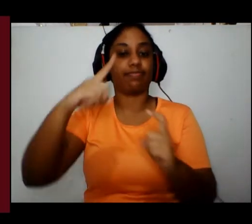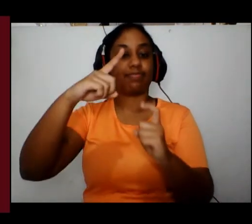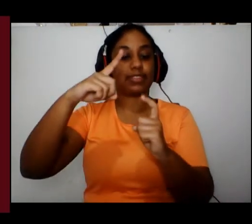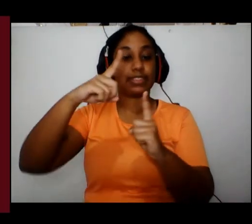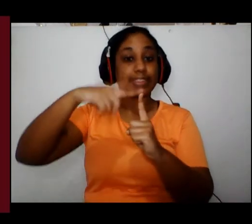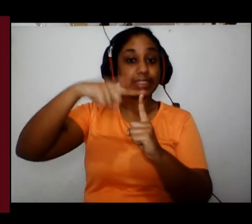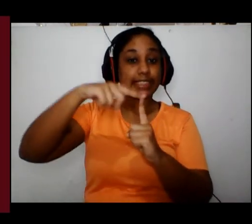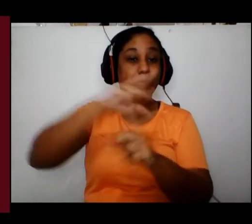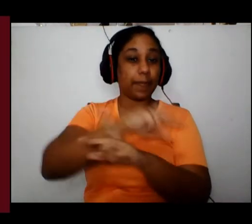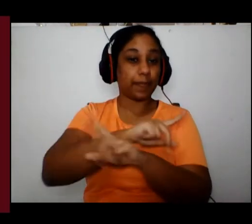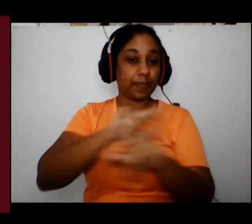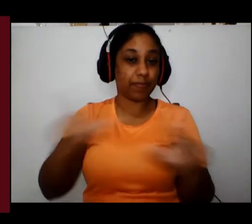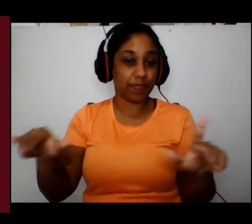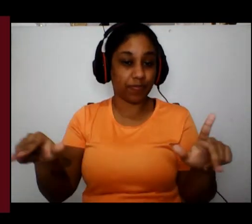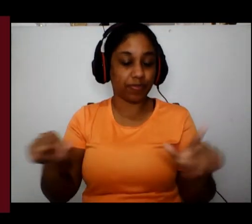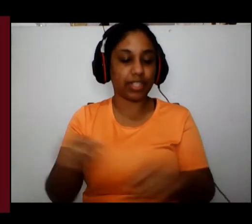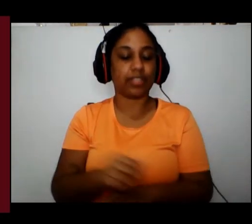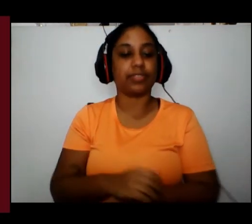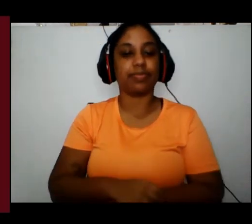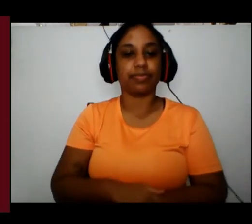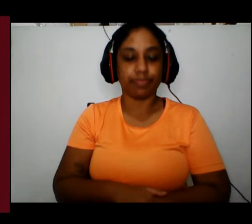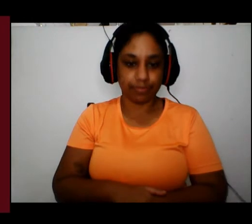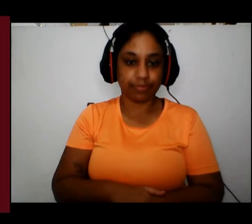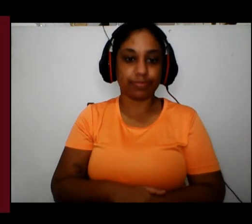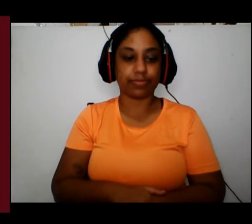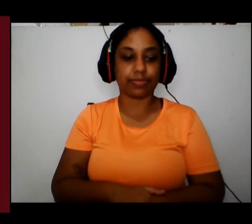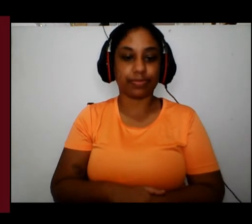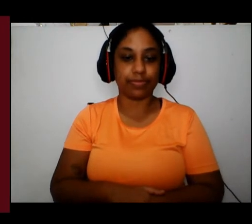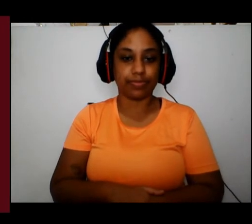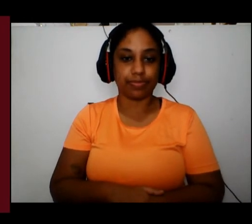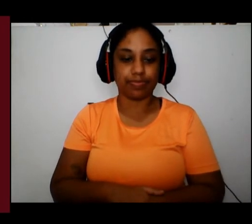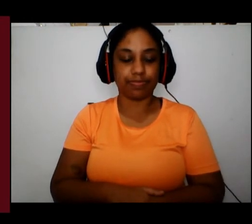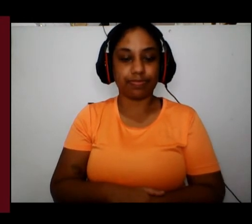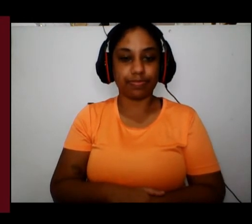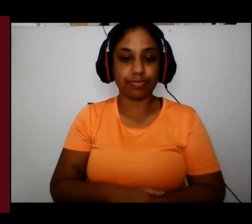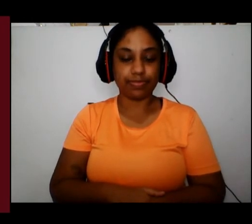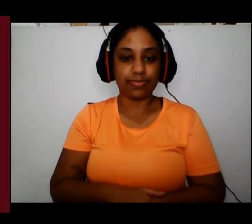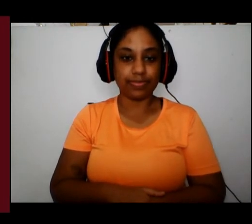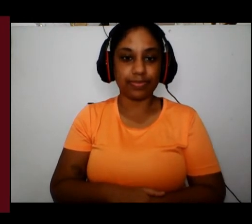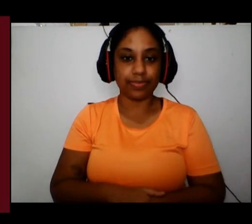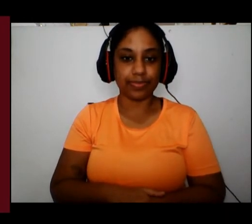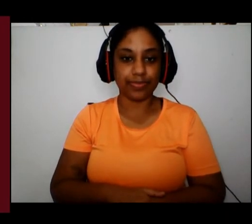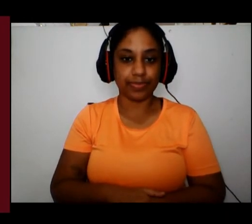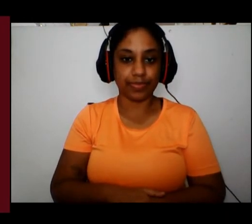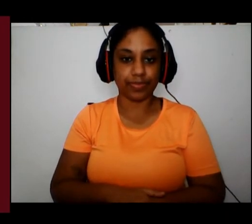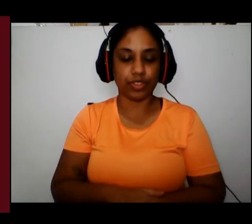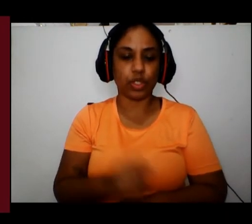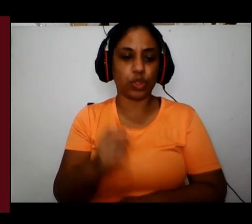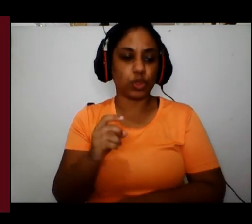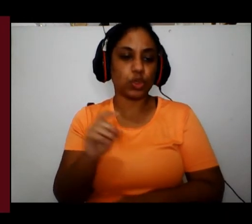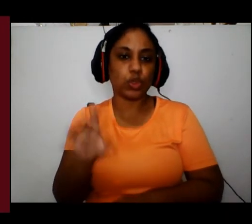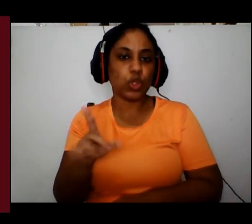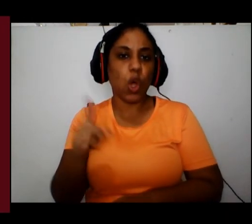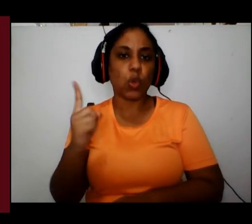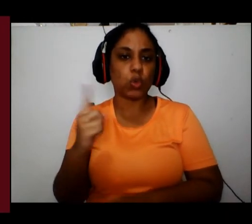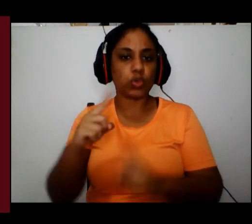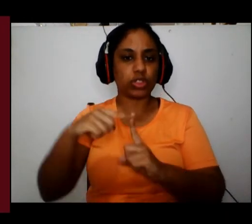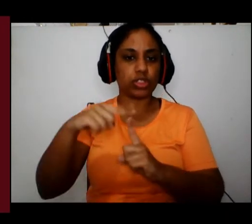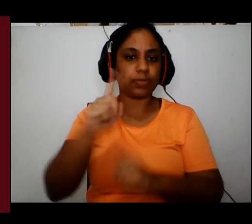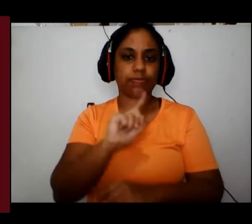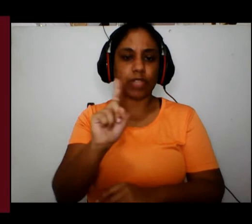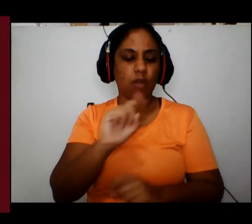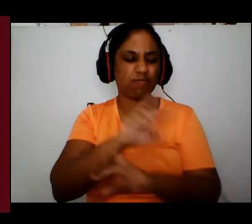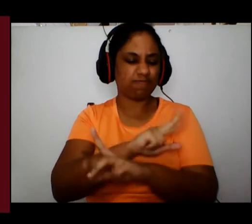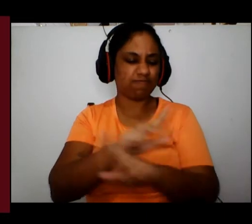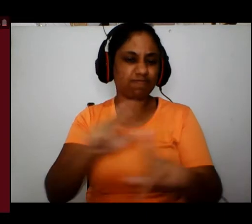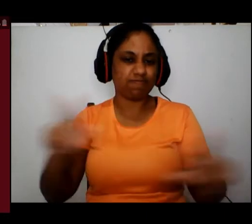mito. O mito também se divide em vários tipos. Existem várias ramificações do mito, tá? Não existe